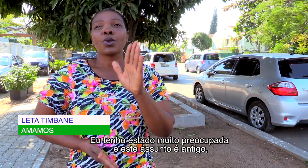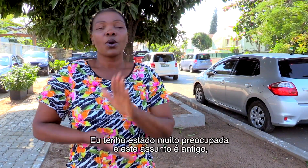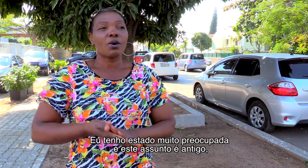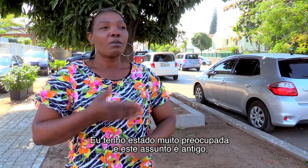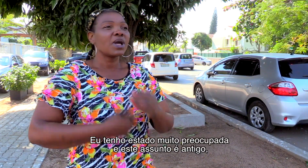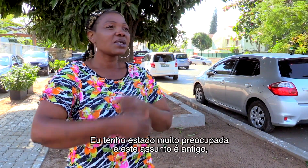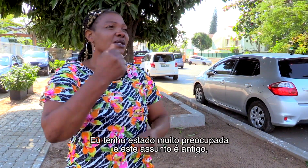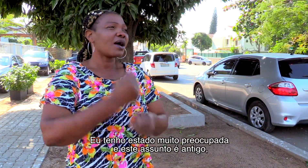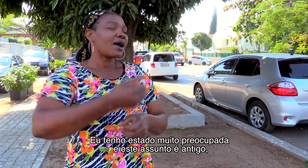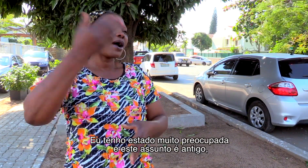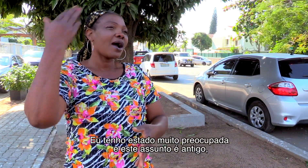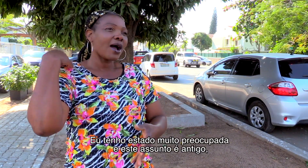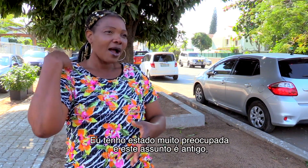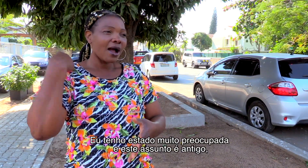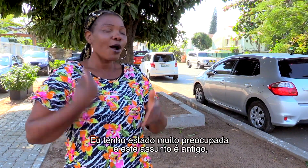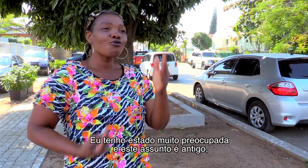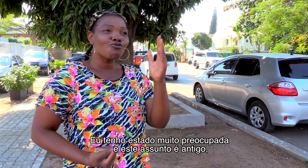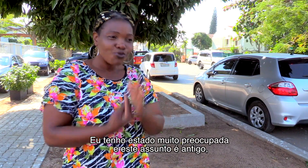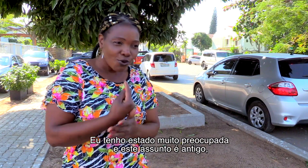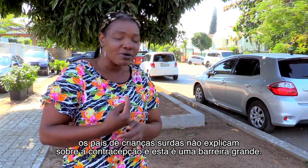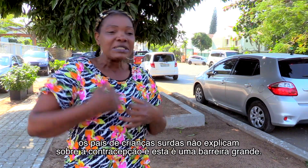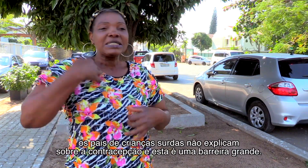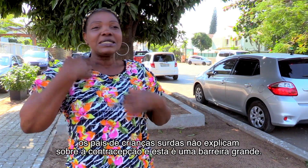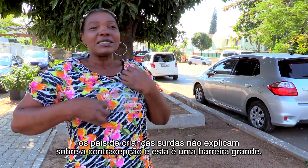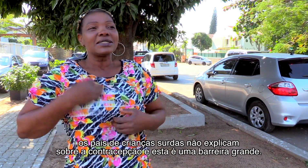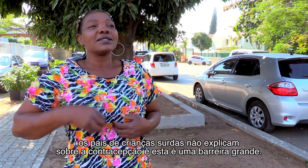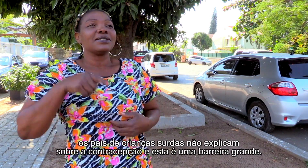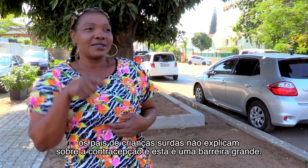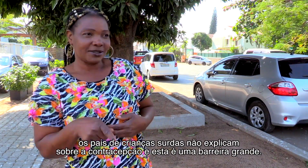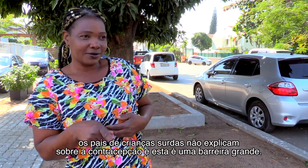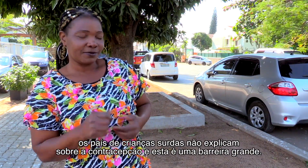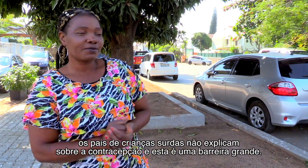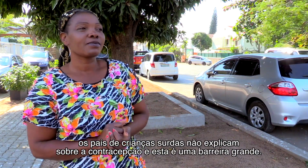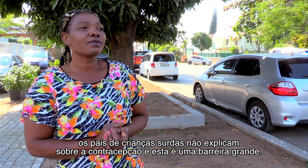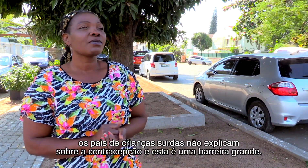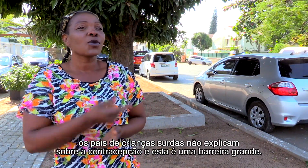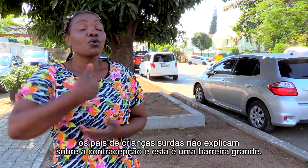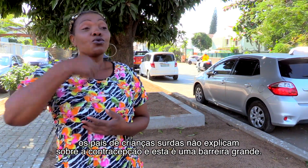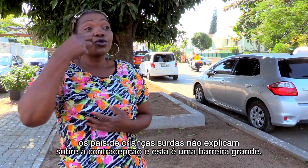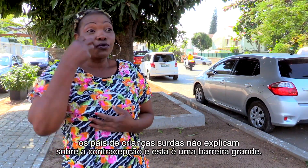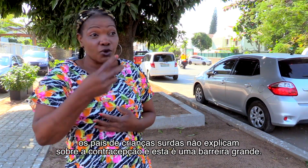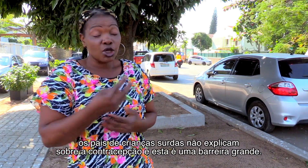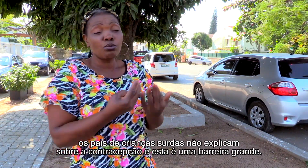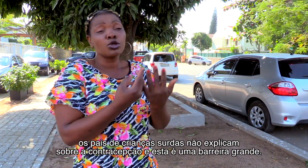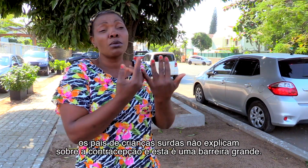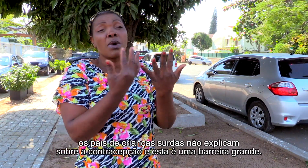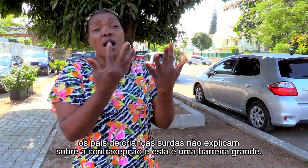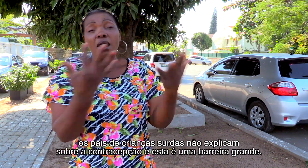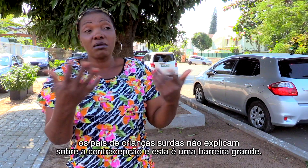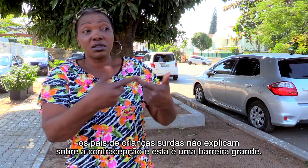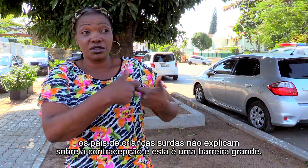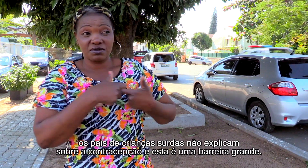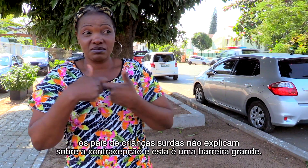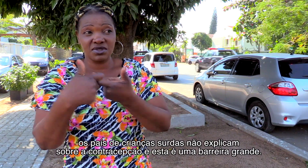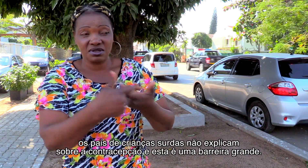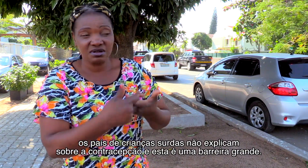Eu tenho estado muito preocupada e este assunto é antigo. Os pais de crianças surdas não explicam sobre a contracepção e esta